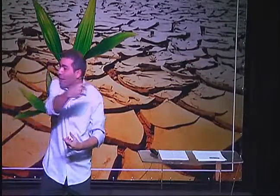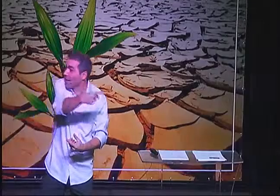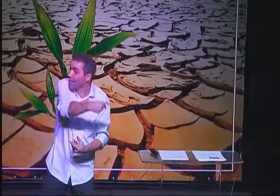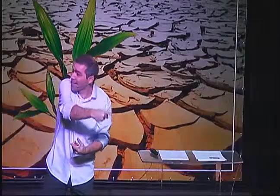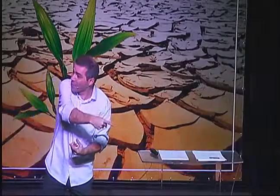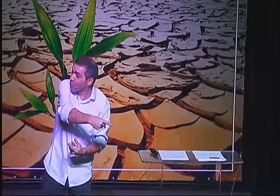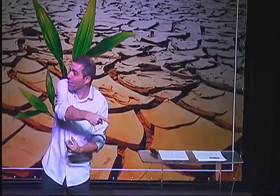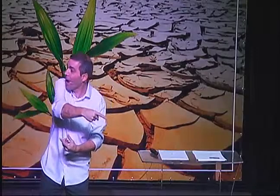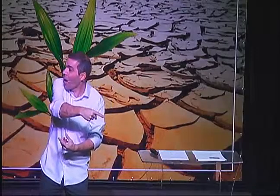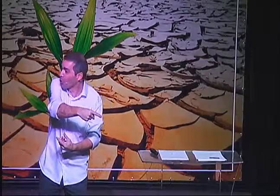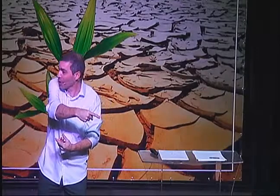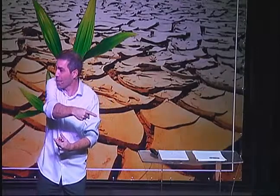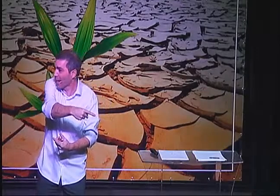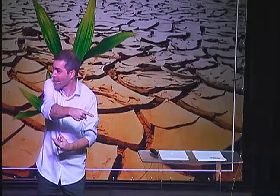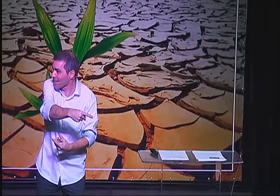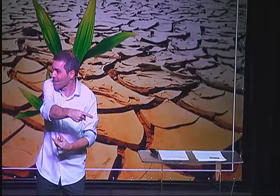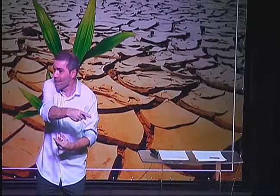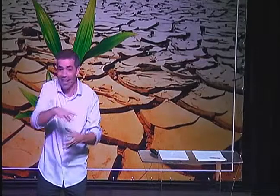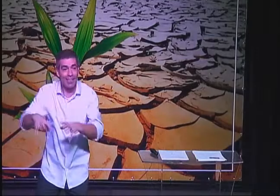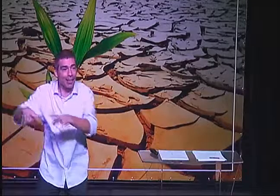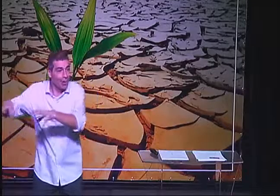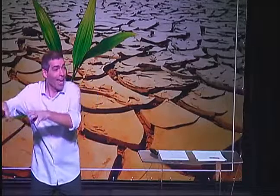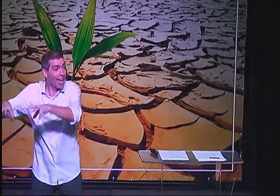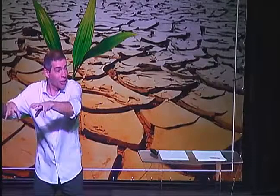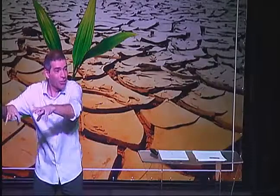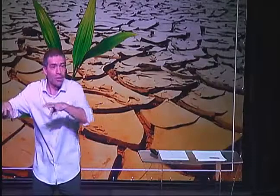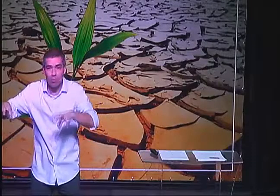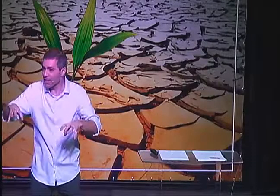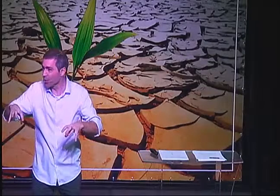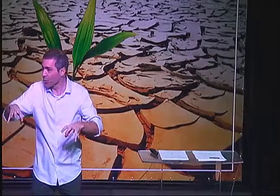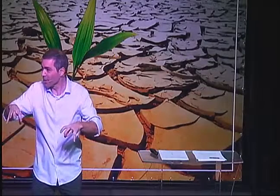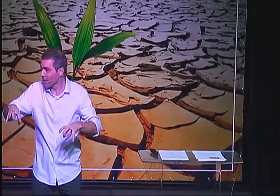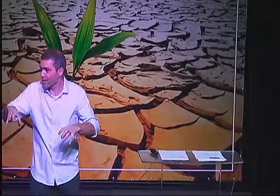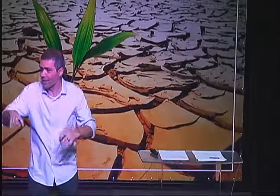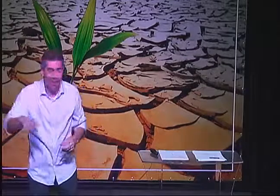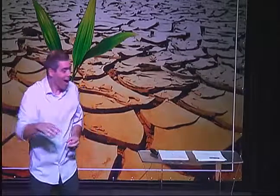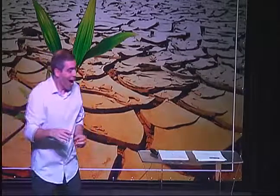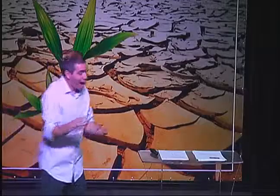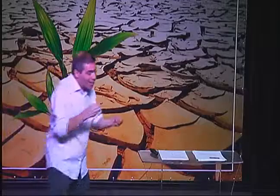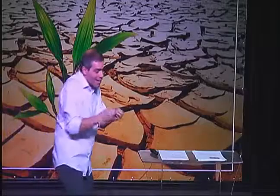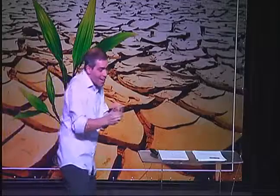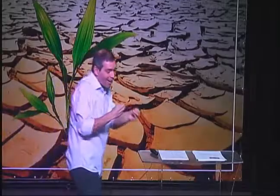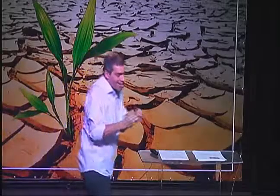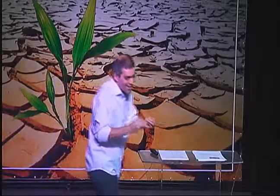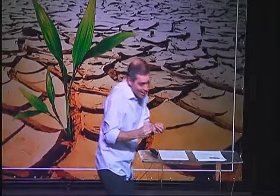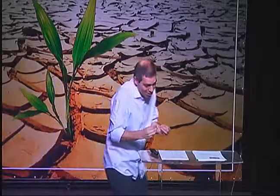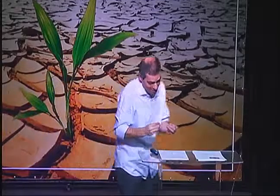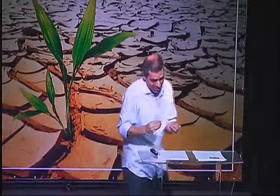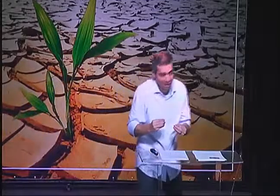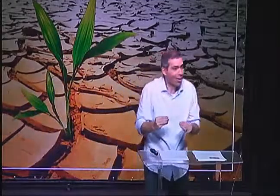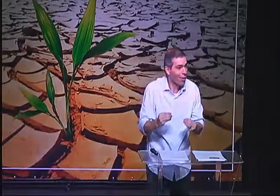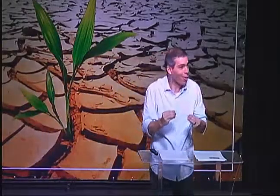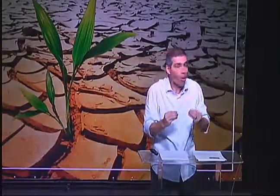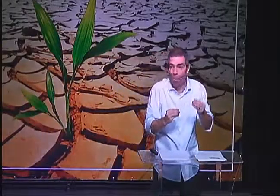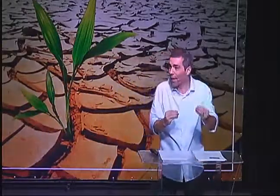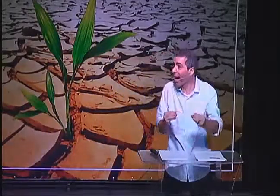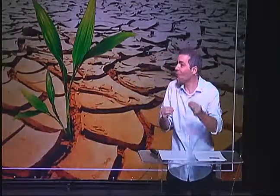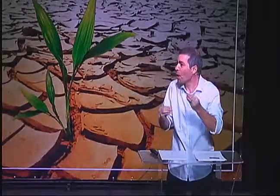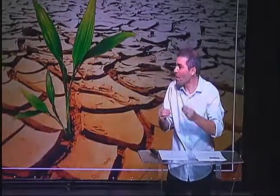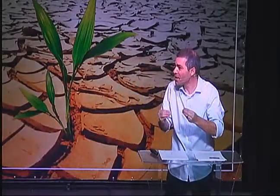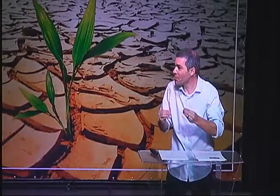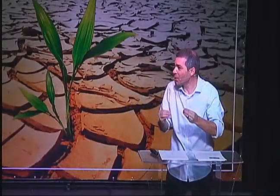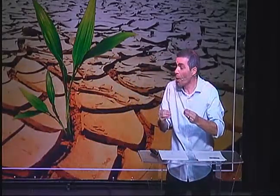de servir a outra praça então é dividido por setores a nossa relação com o